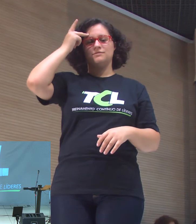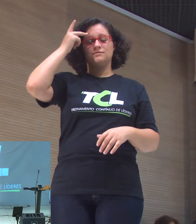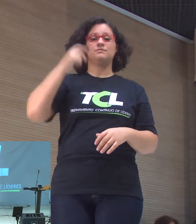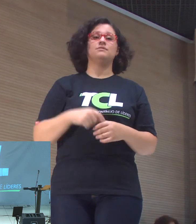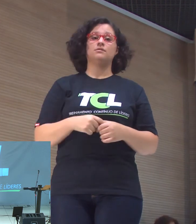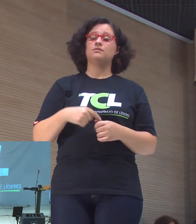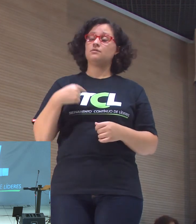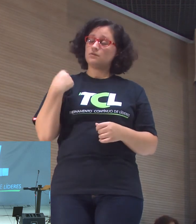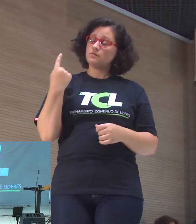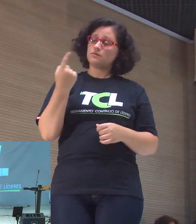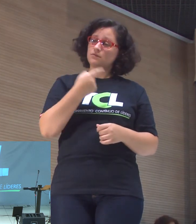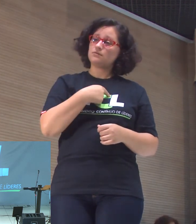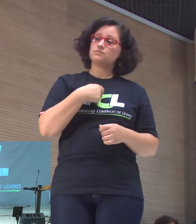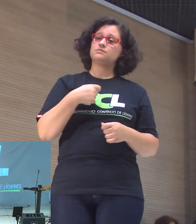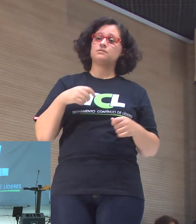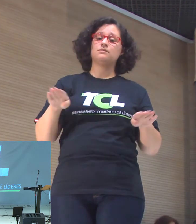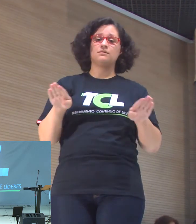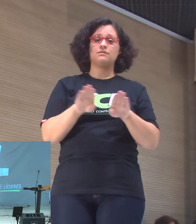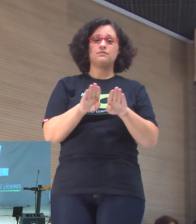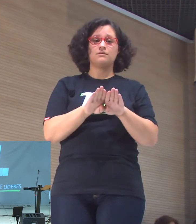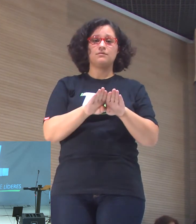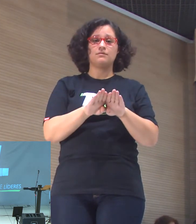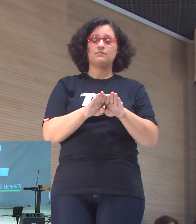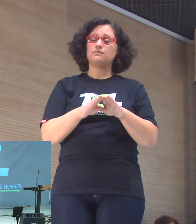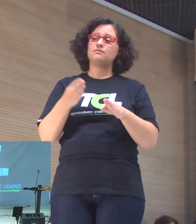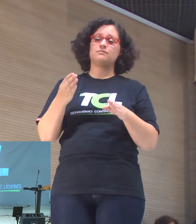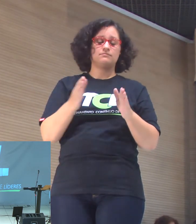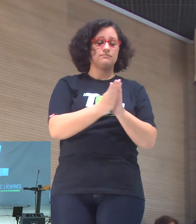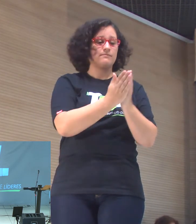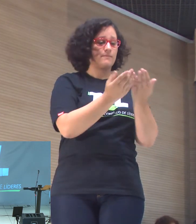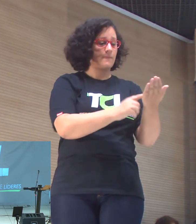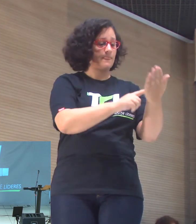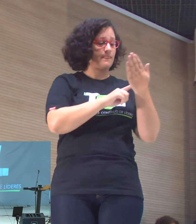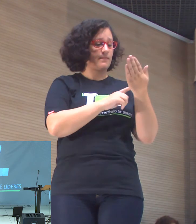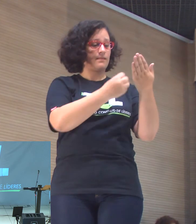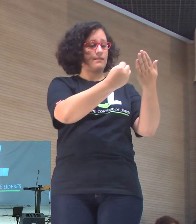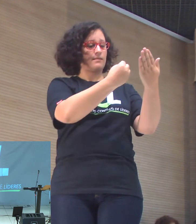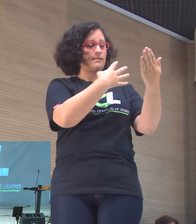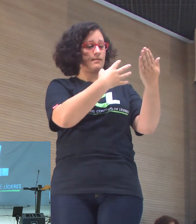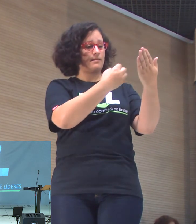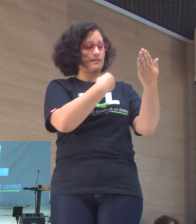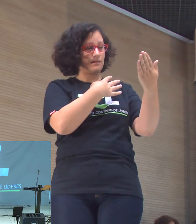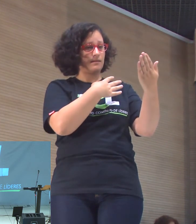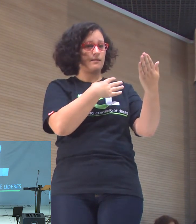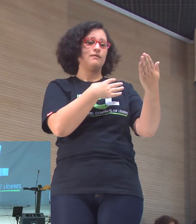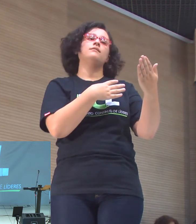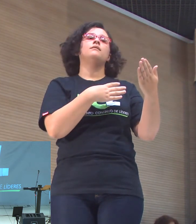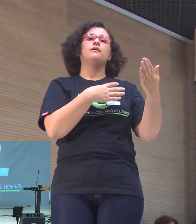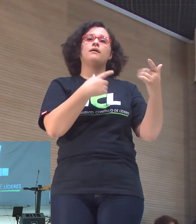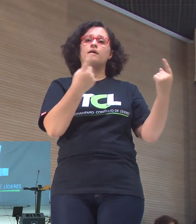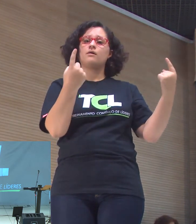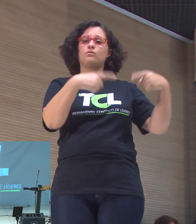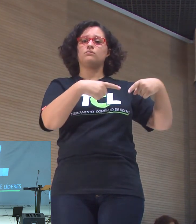os ensinos dos apóstolos. E o ensino bíblico combate o egoísmo,